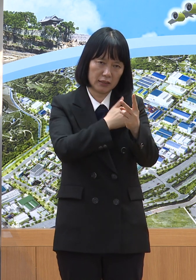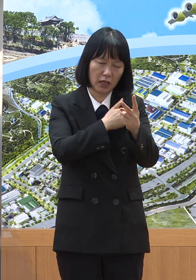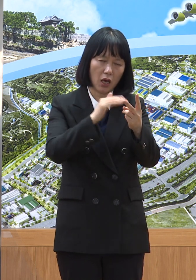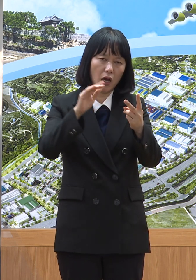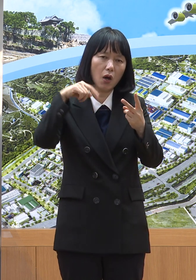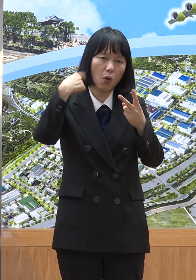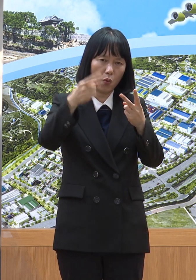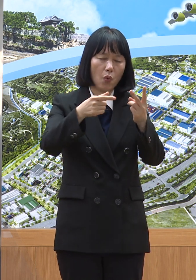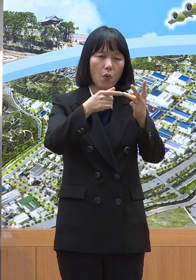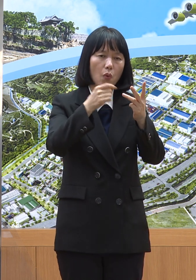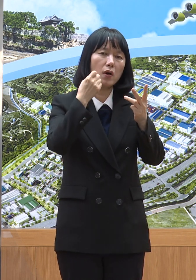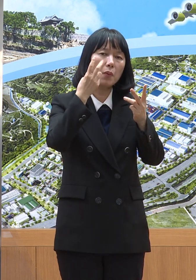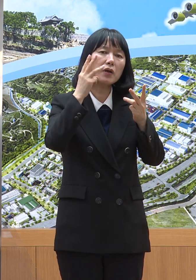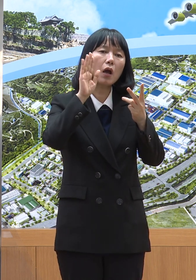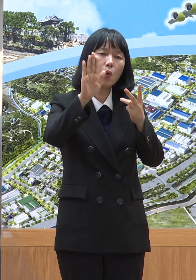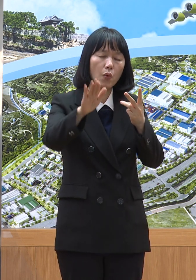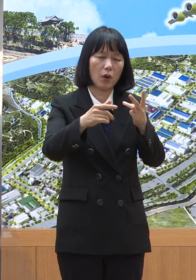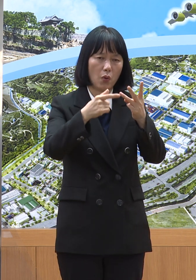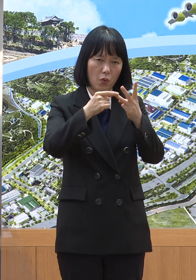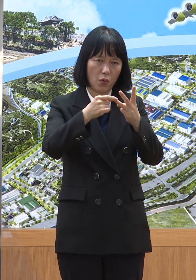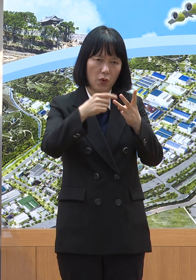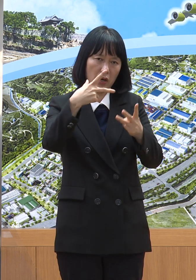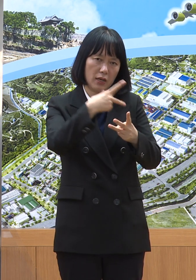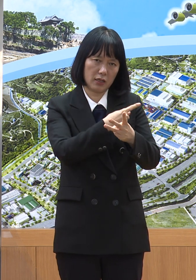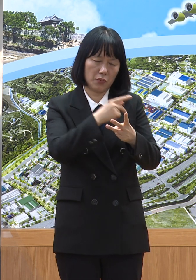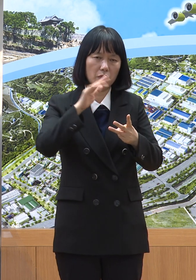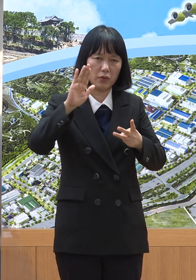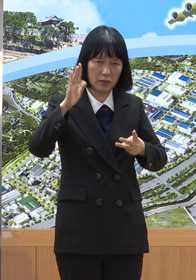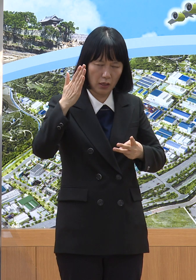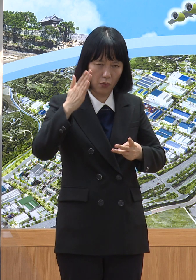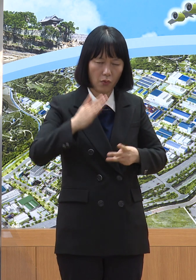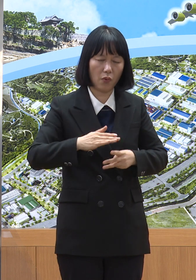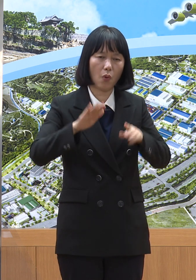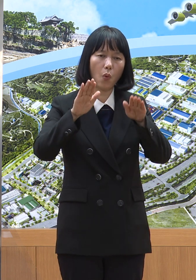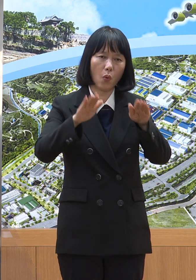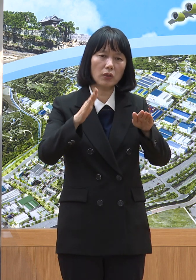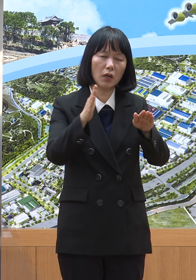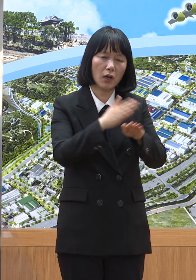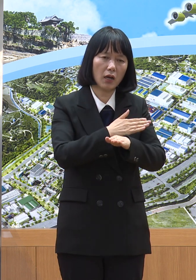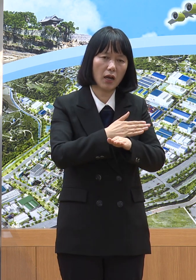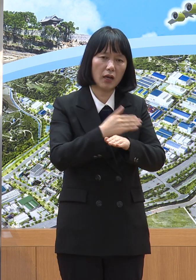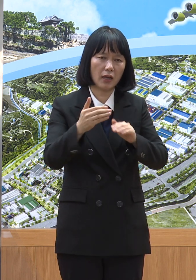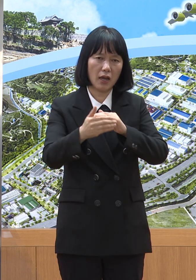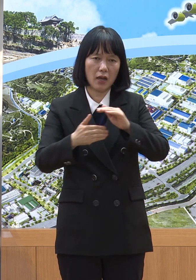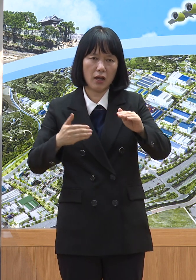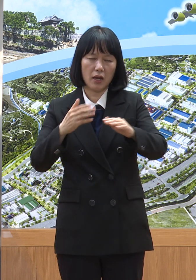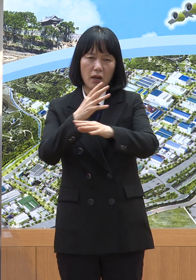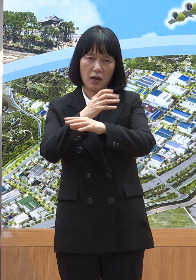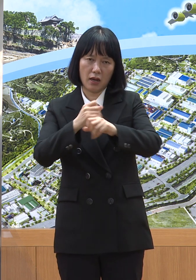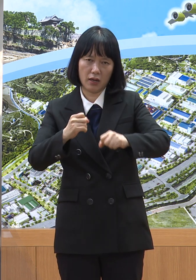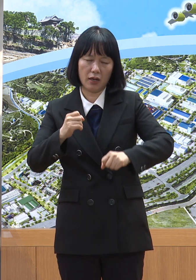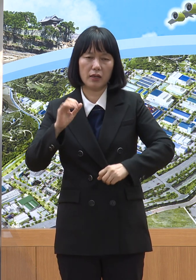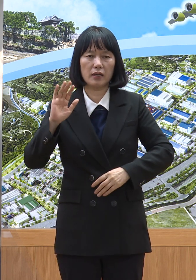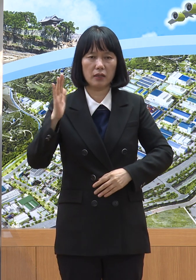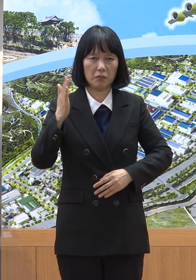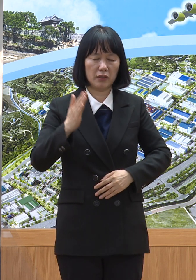후 3개월이 지나면 3차 접종이 가능하며 오늘부터 사전 예약하실 수